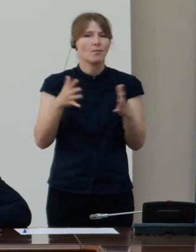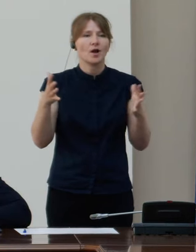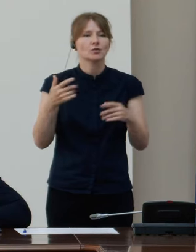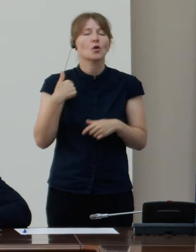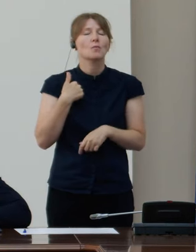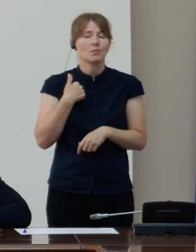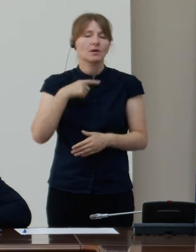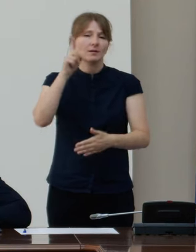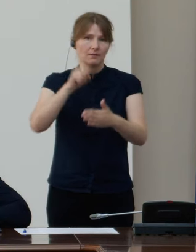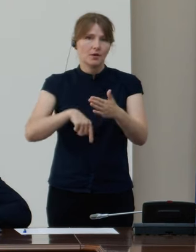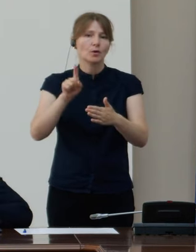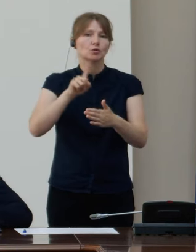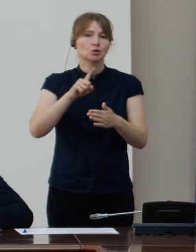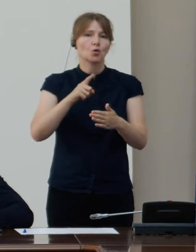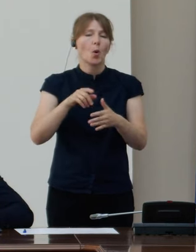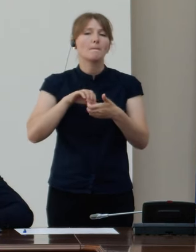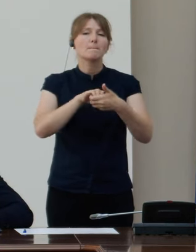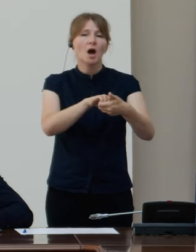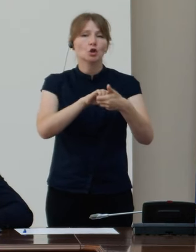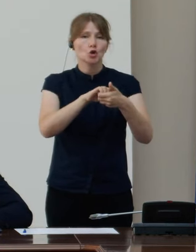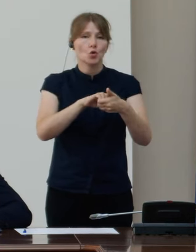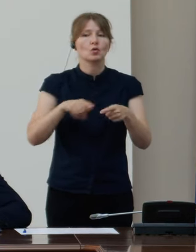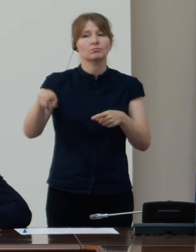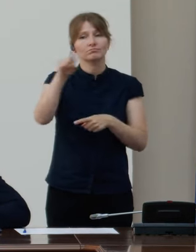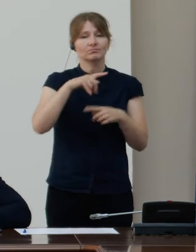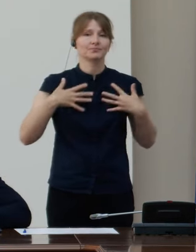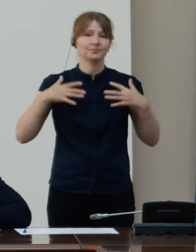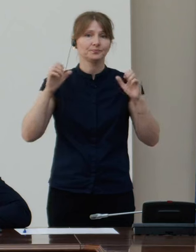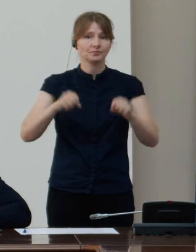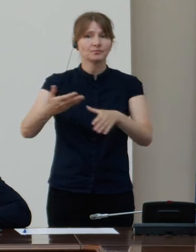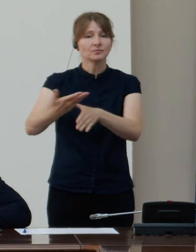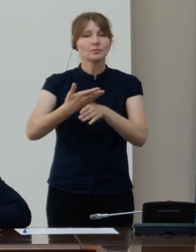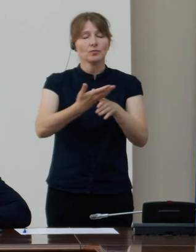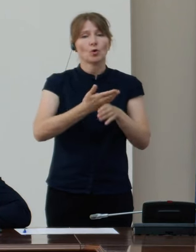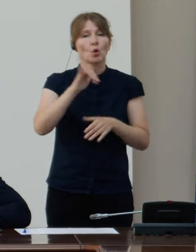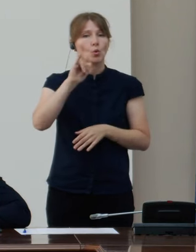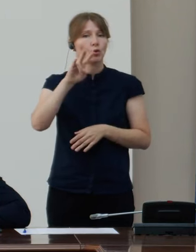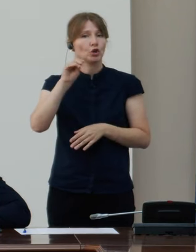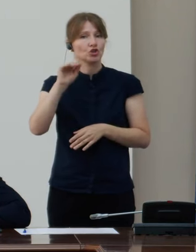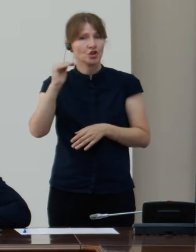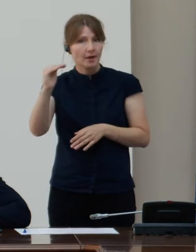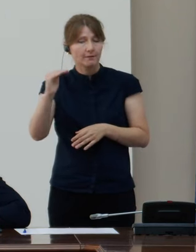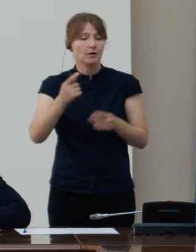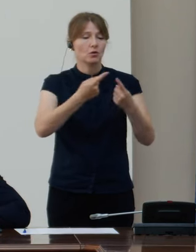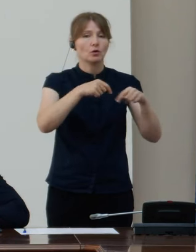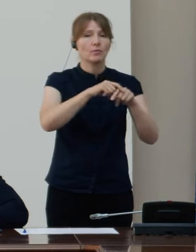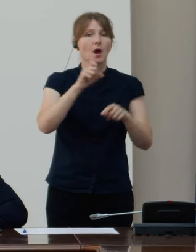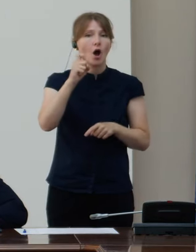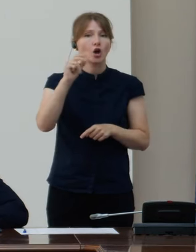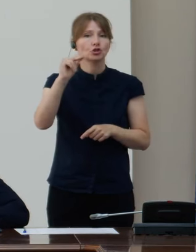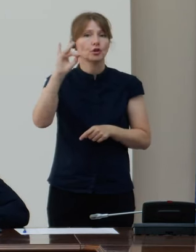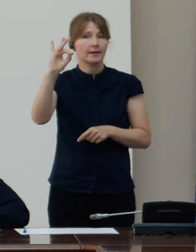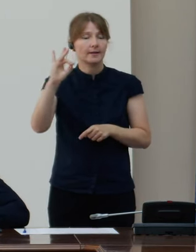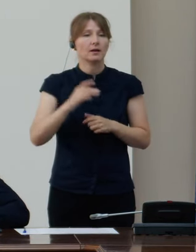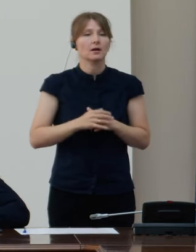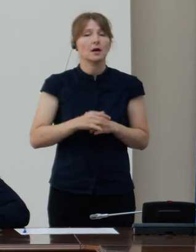infuzia partenerilor. Și avem în acest efort parteneri pe echipa de la UNICEF, echipa de la UNHCR și nu în